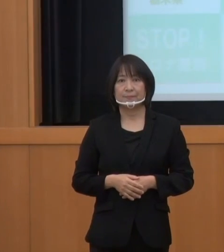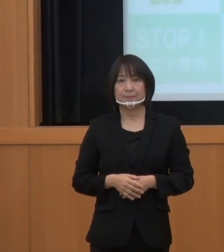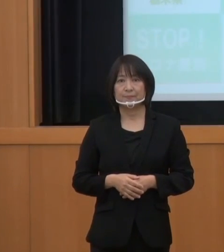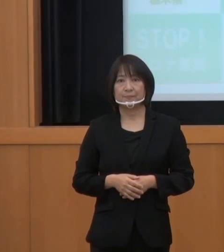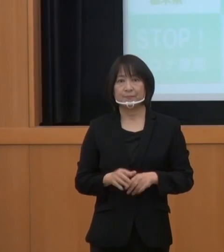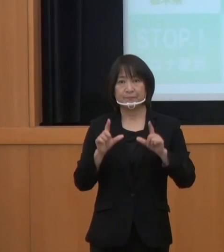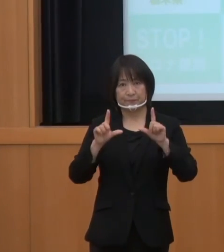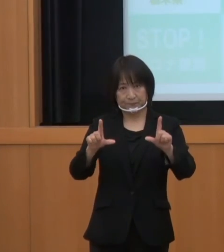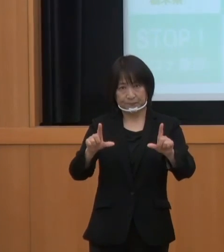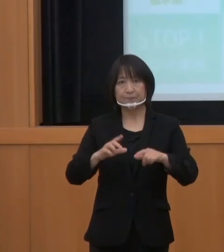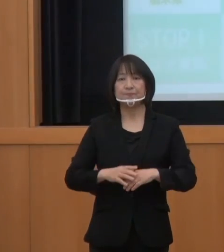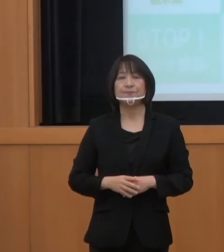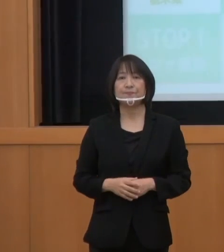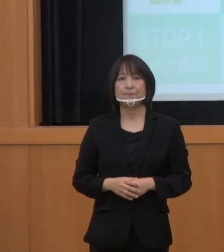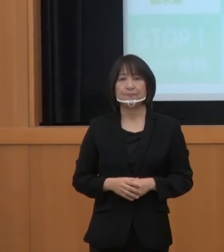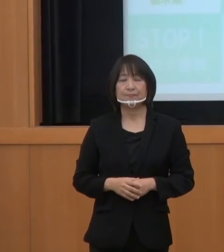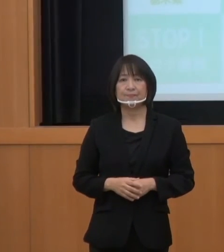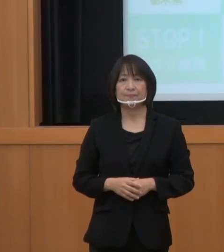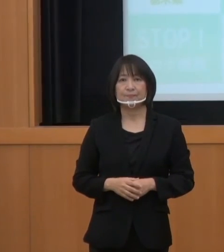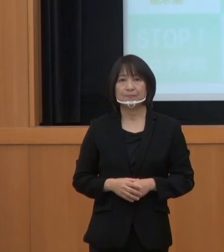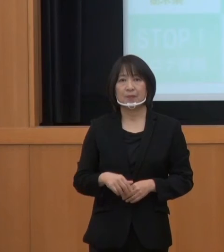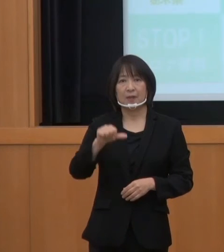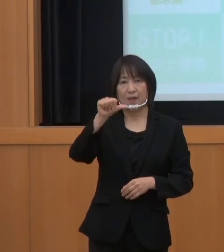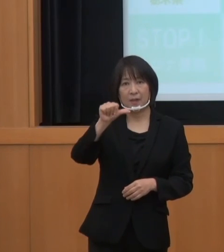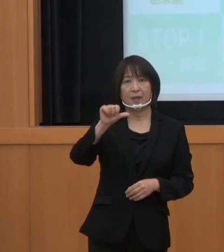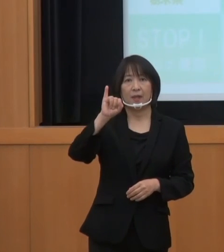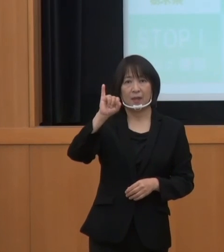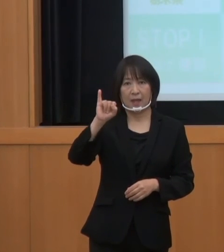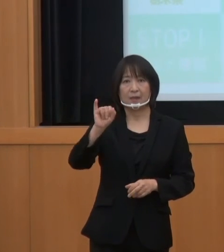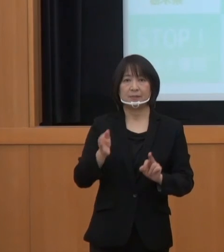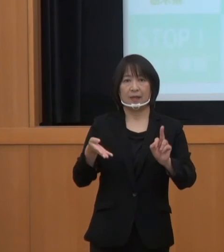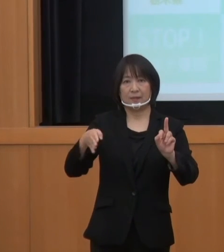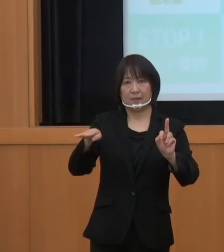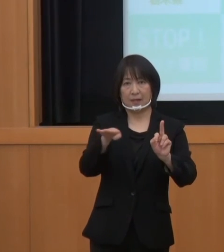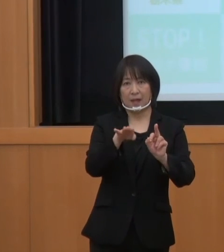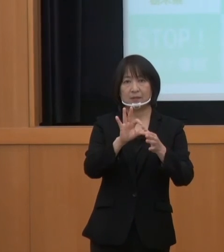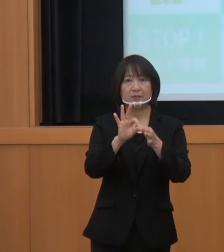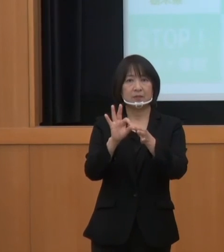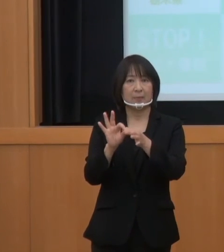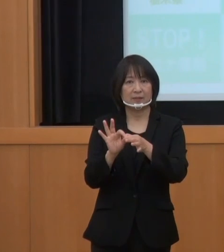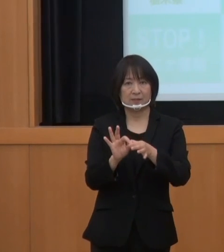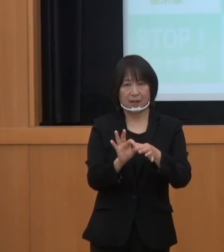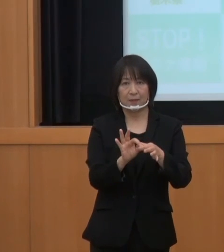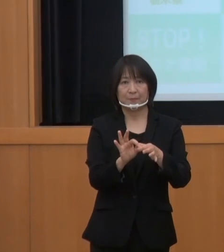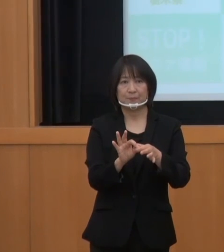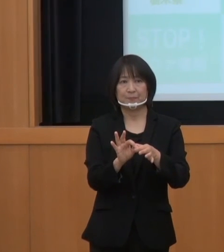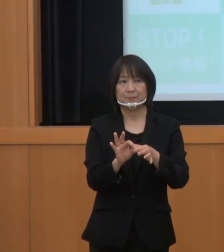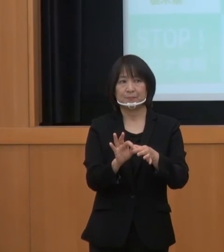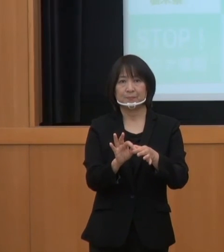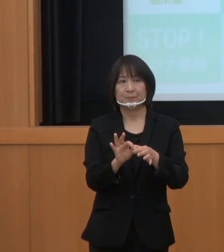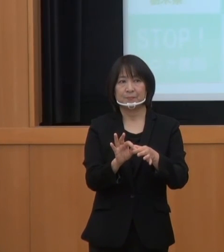はい、まあ、AI センターにつきましては、